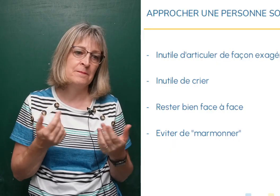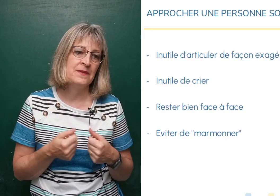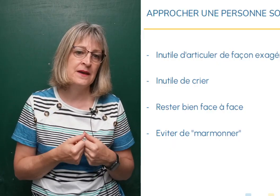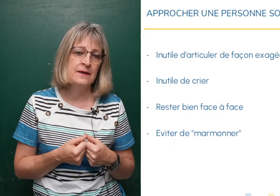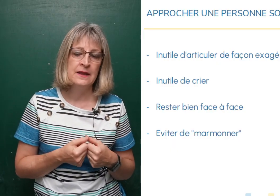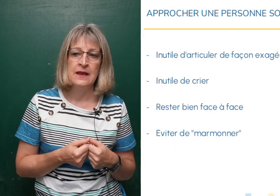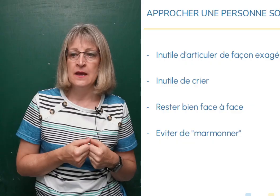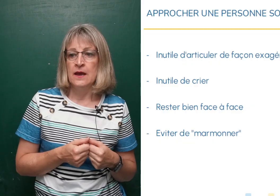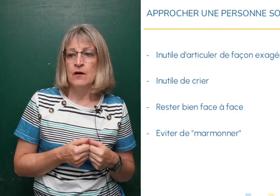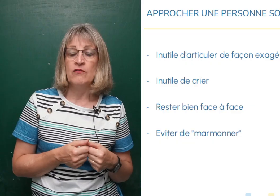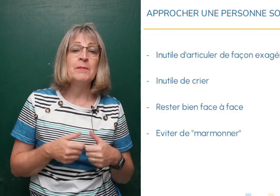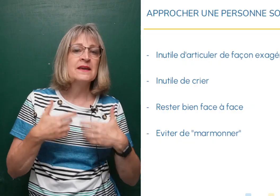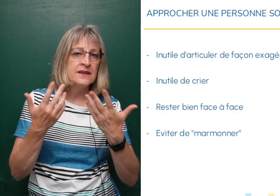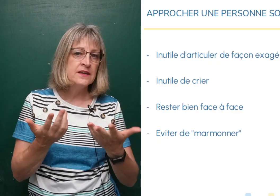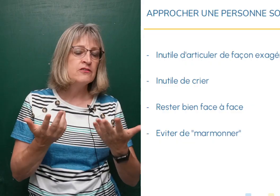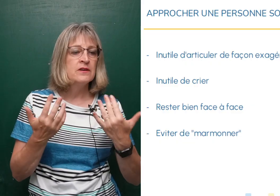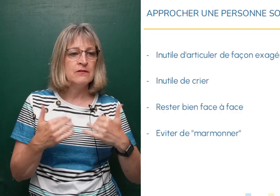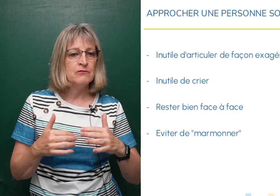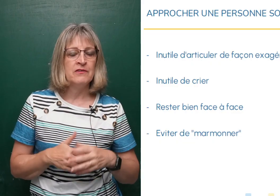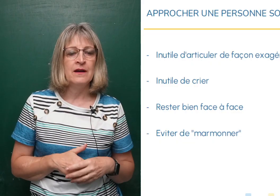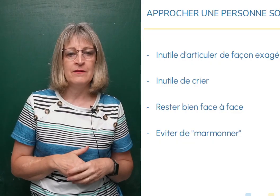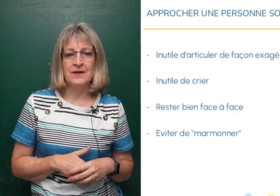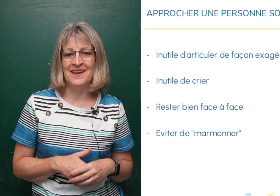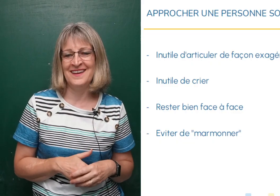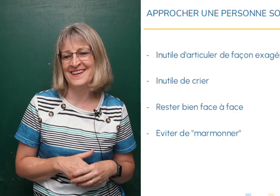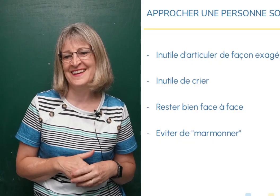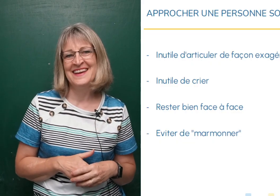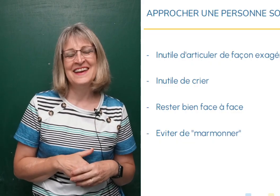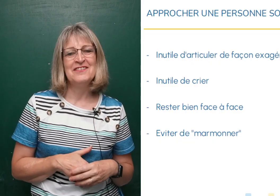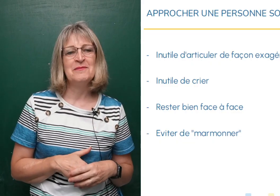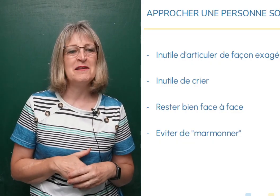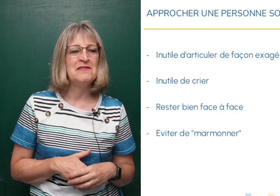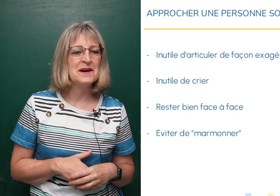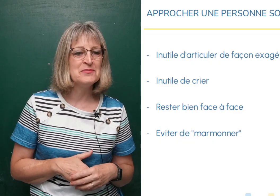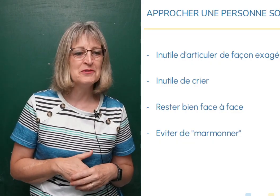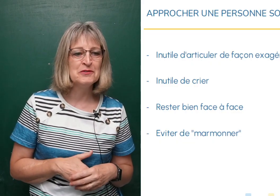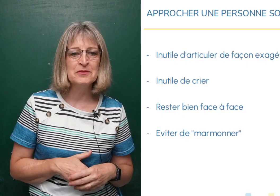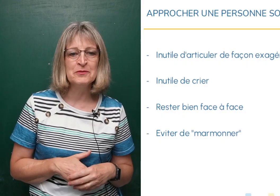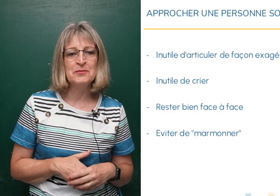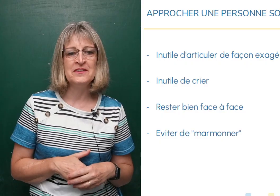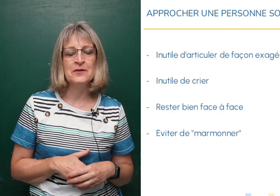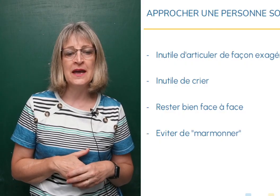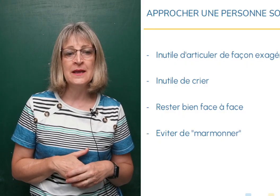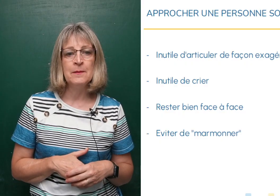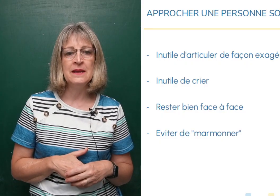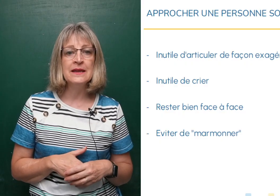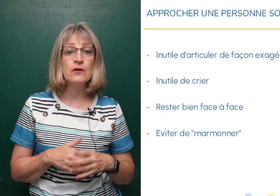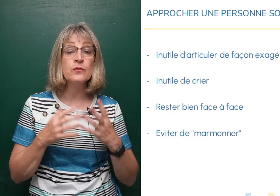hein. On va pas crier, je vais vous faire, je vais pas le faire pour vous, pour vos petites oreilles. Mais quand on